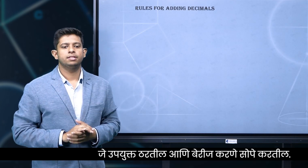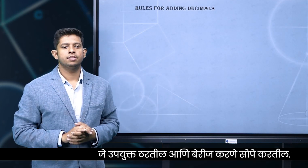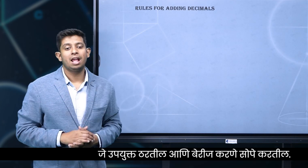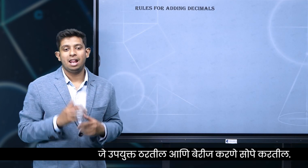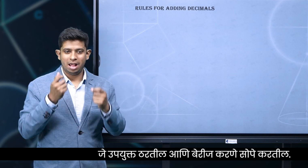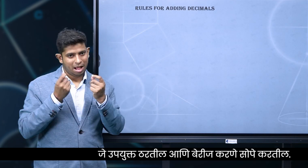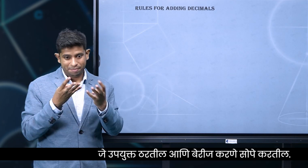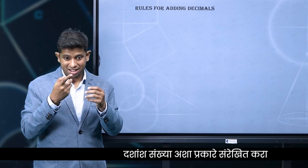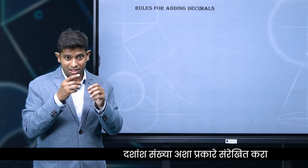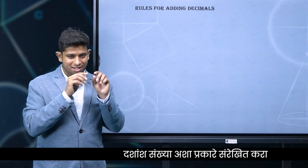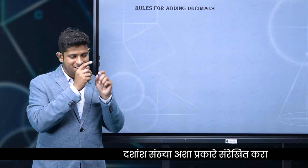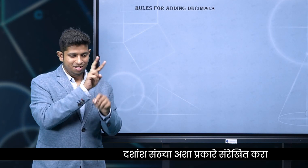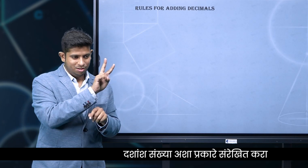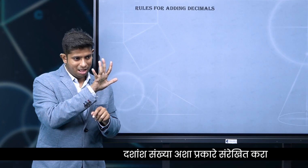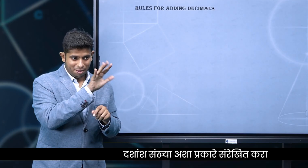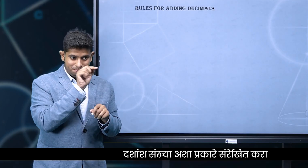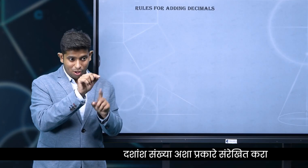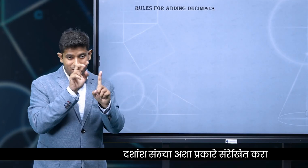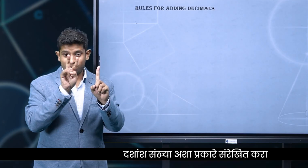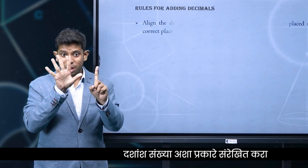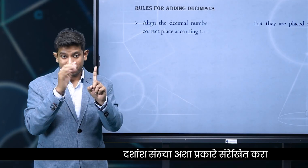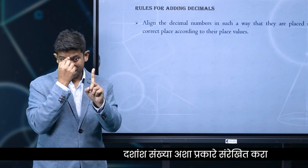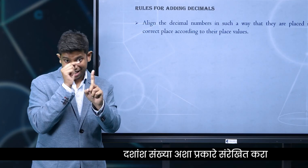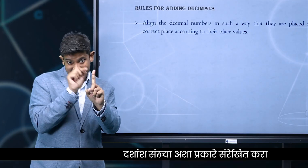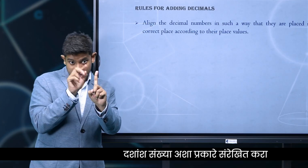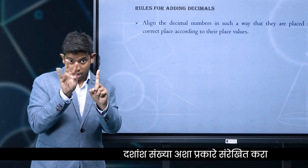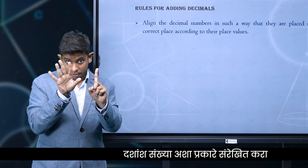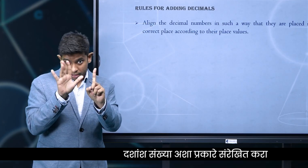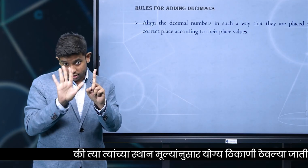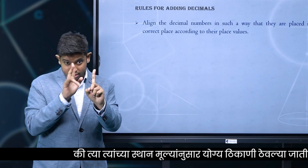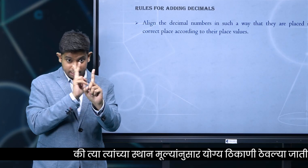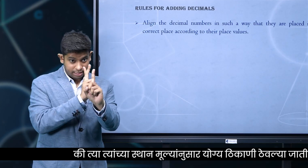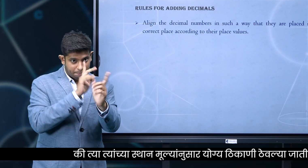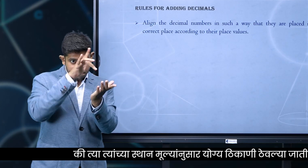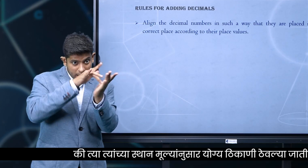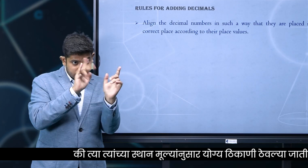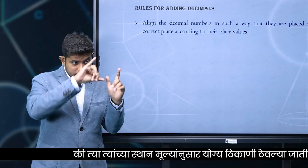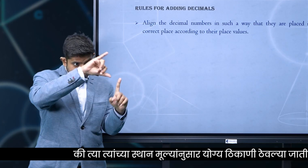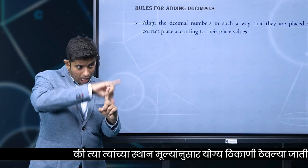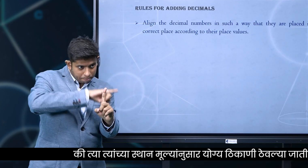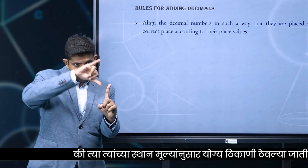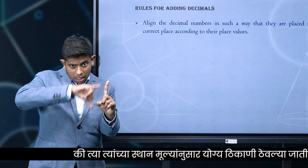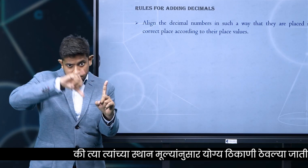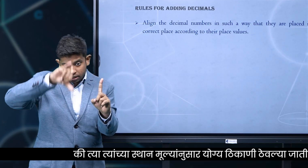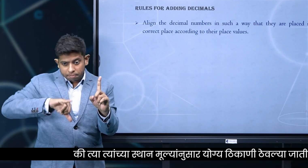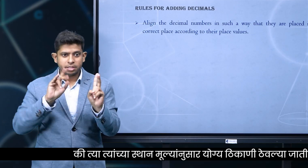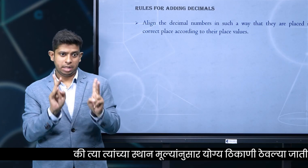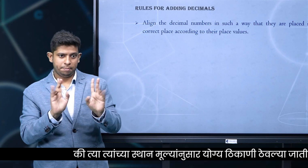करतील. दशांश संख्या अशा प्रकारे संरेखित करा की त्या त्यांच्या स्थानमूल्यानुसार योग्य ठिकाणी